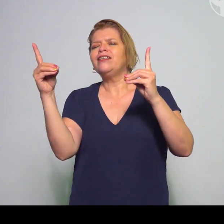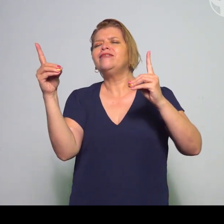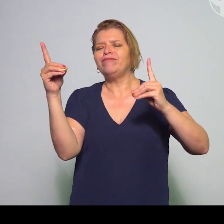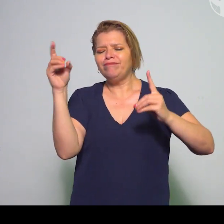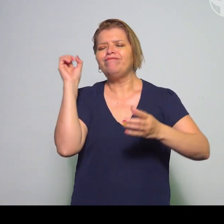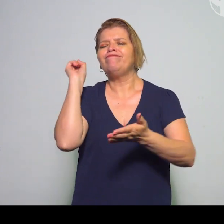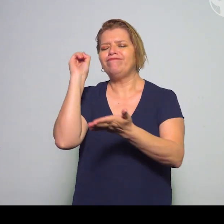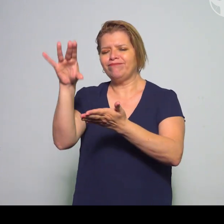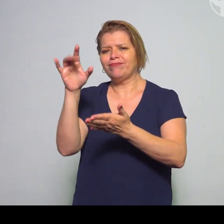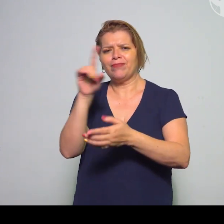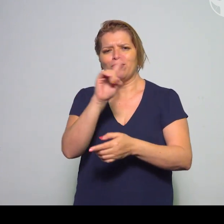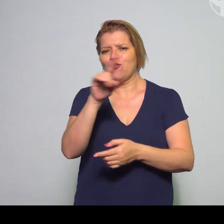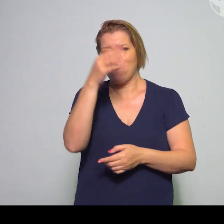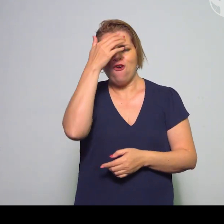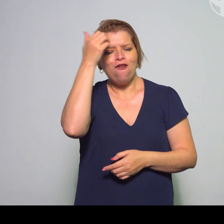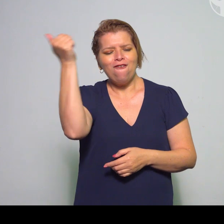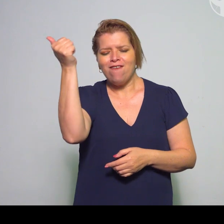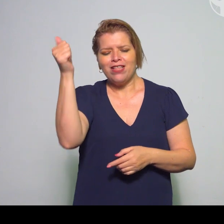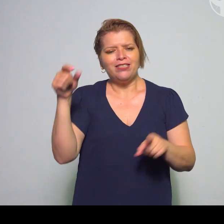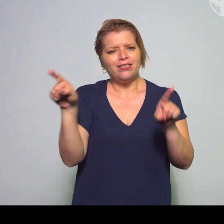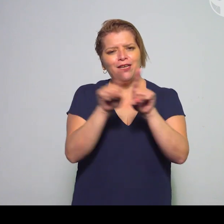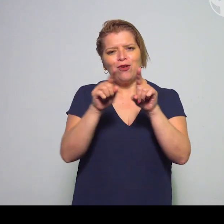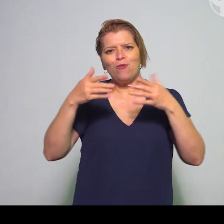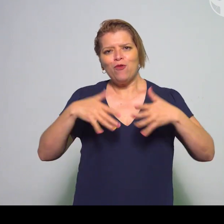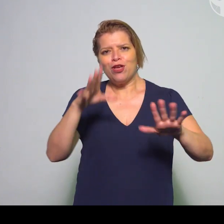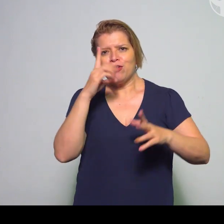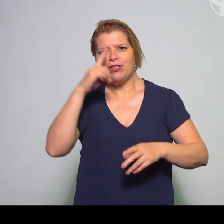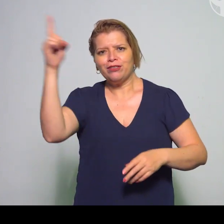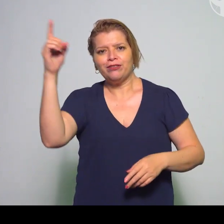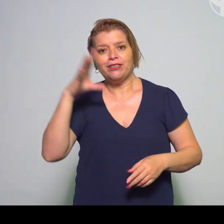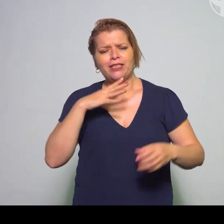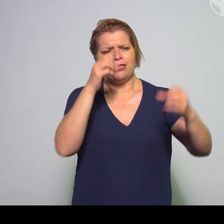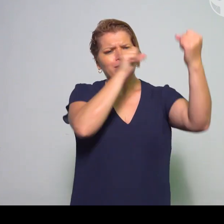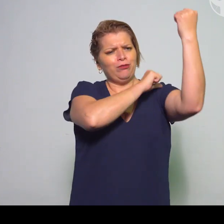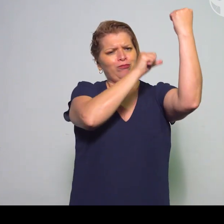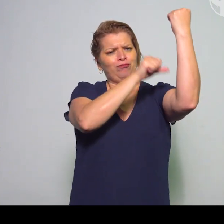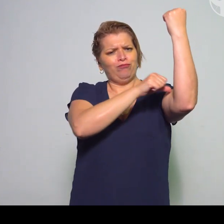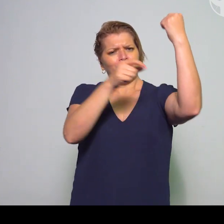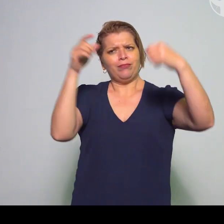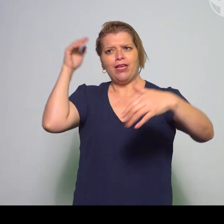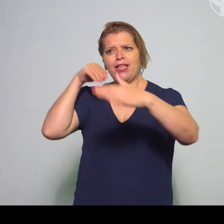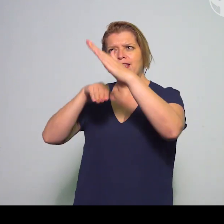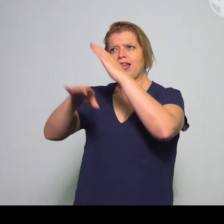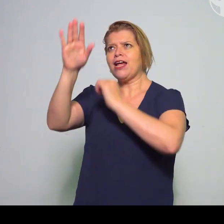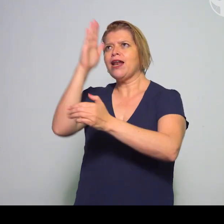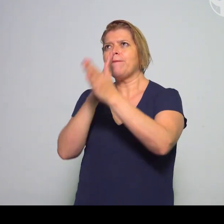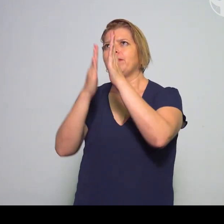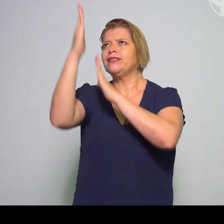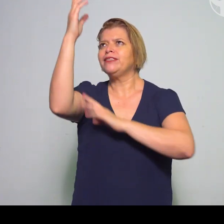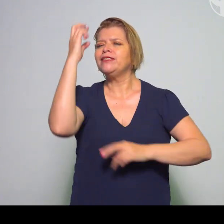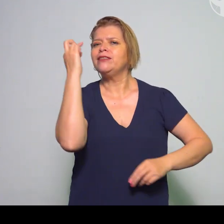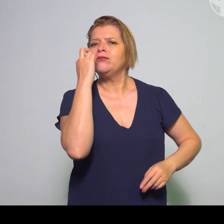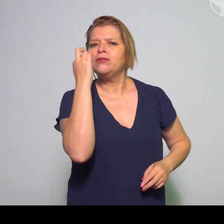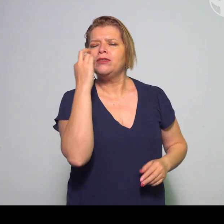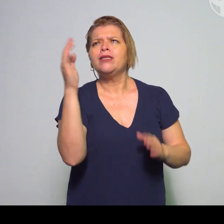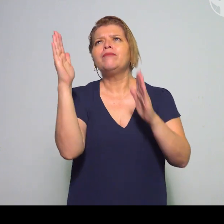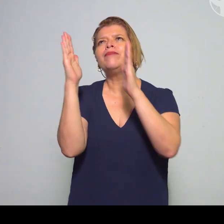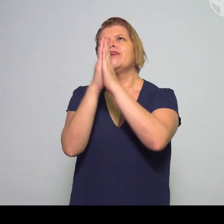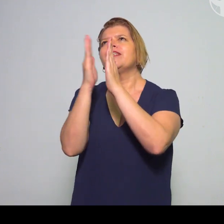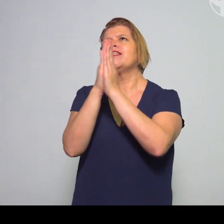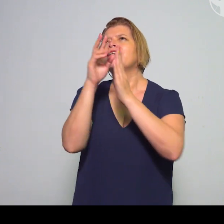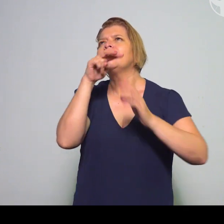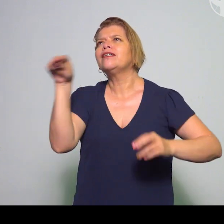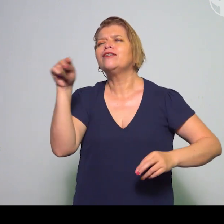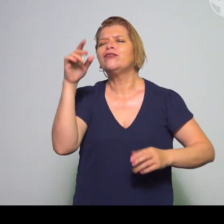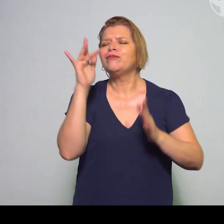te olvide que como hijo de Dios tienes la autoridad. Dice que puedes entrar a la presencia del Padre y puedes pedirle en el